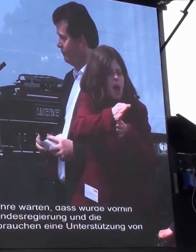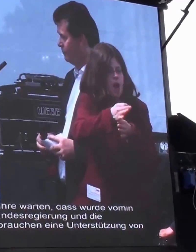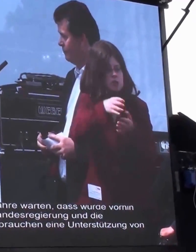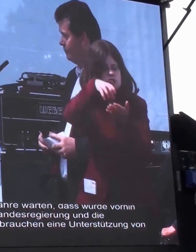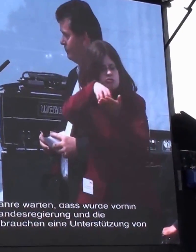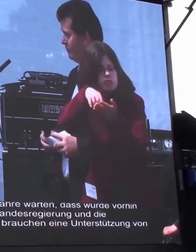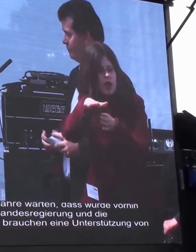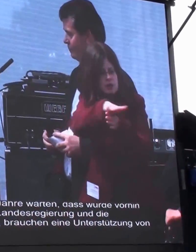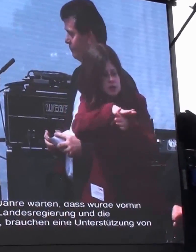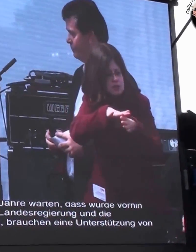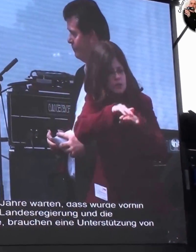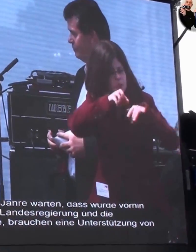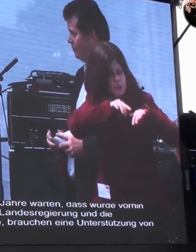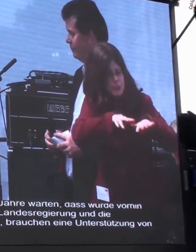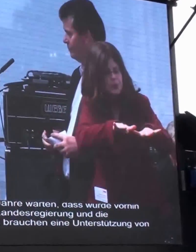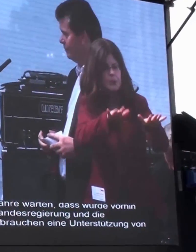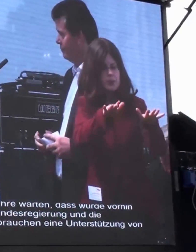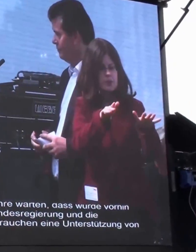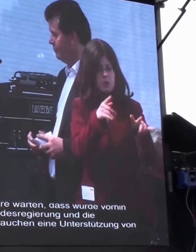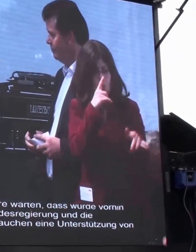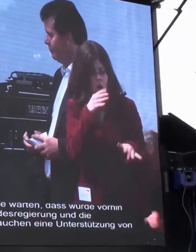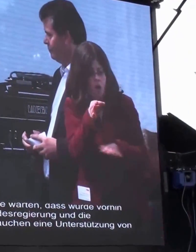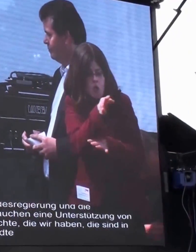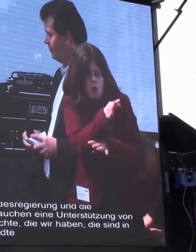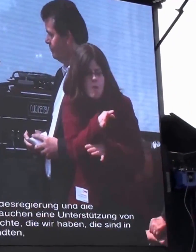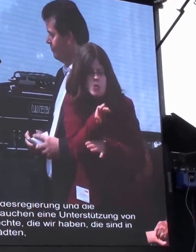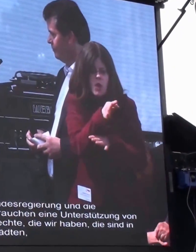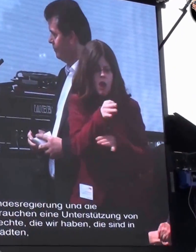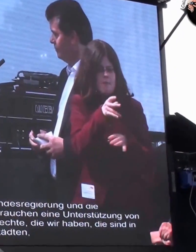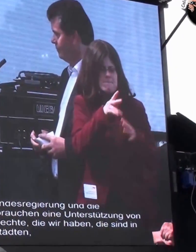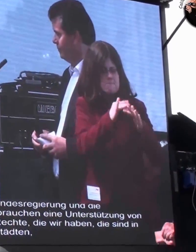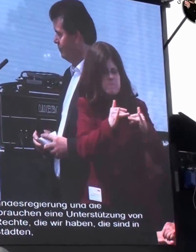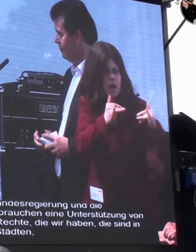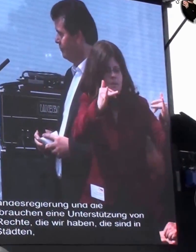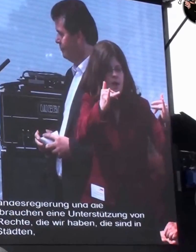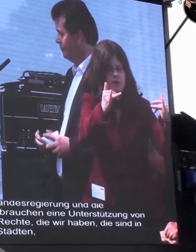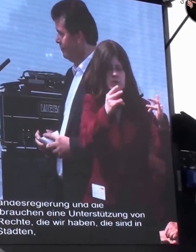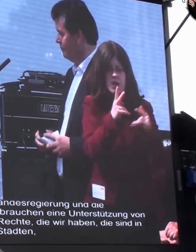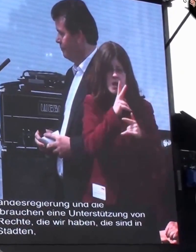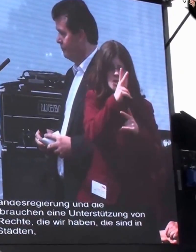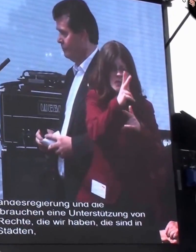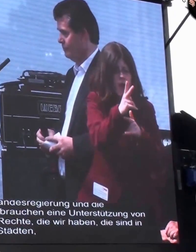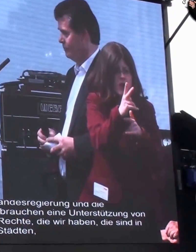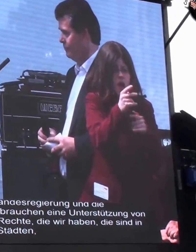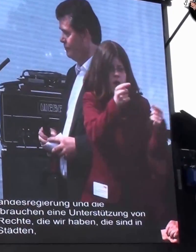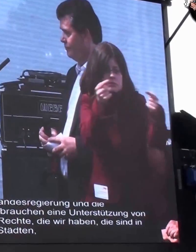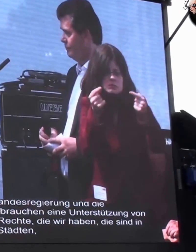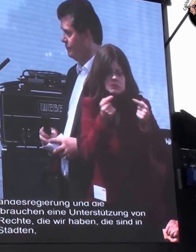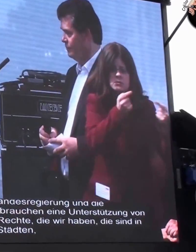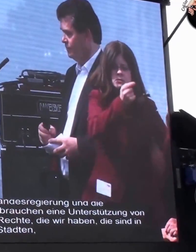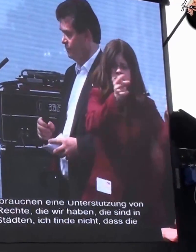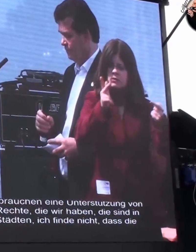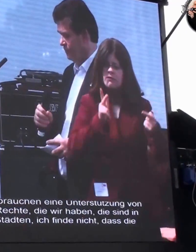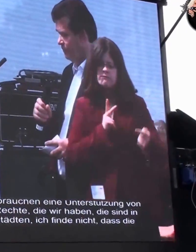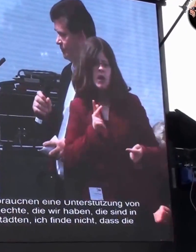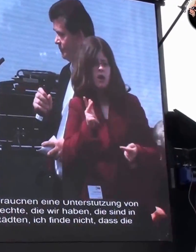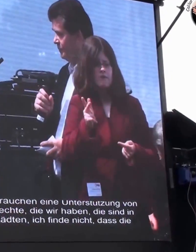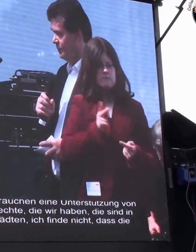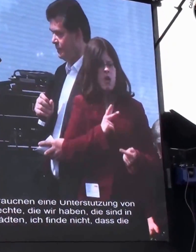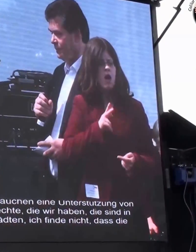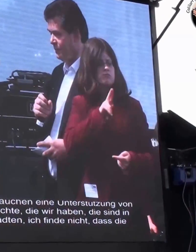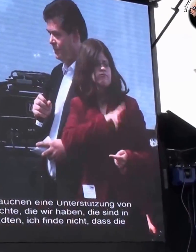umgesetzt. Und ich finde nicht, dass die kommunalen Parlamente und die Leute vor Ort noch 2 Jahre warten können, um eben die